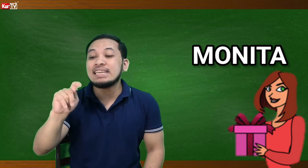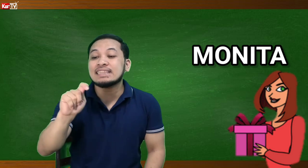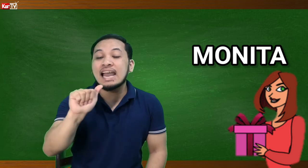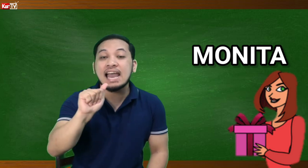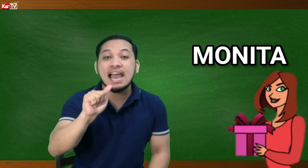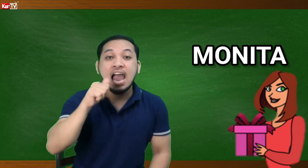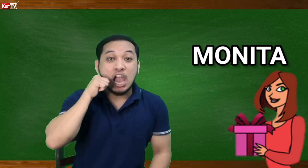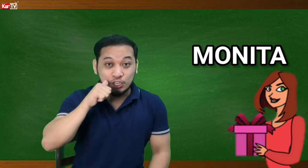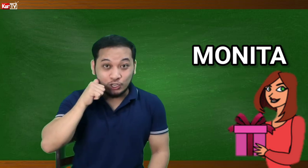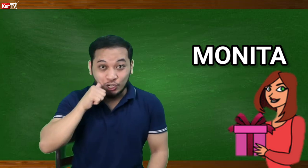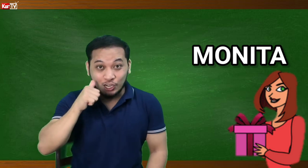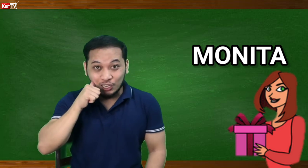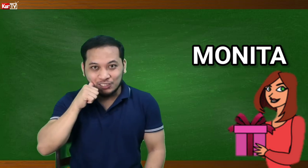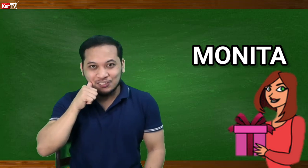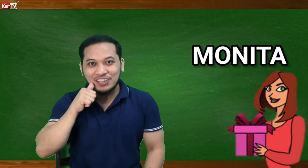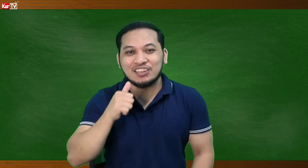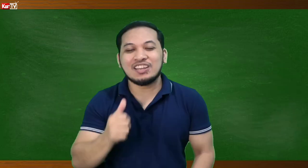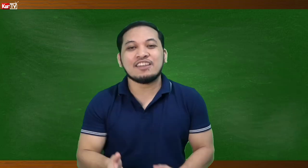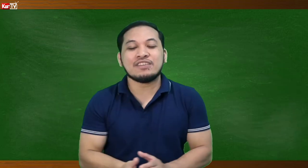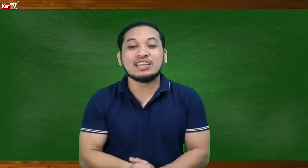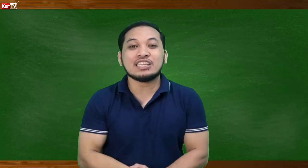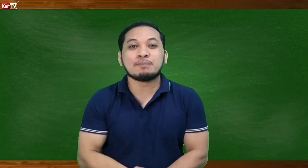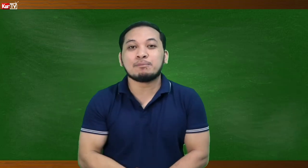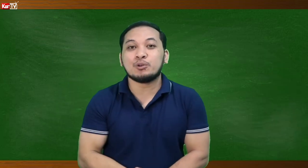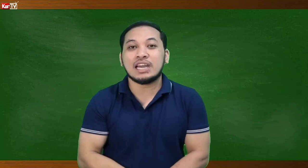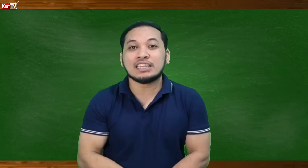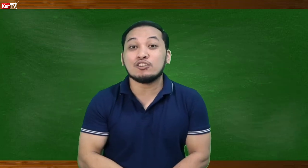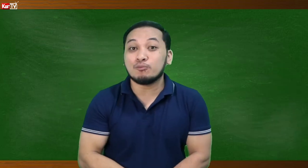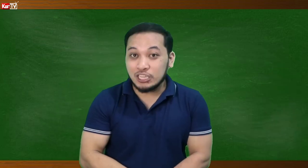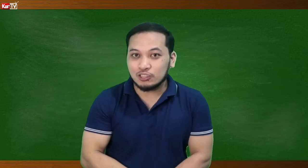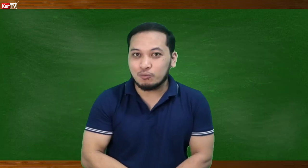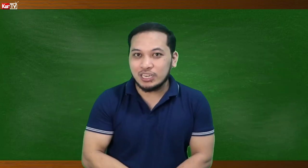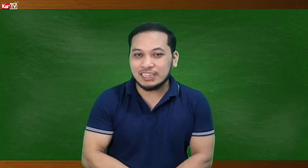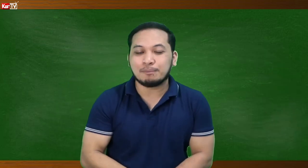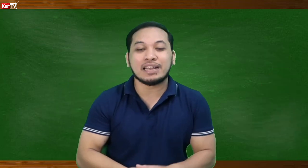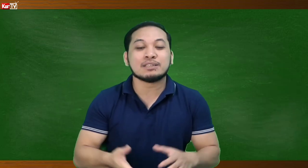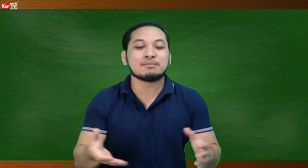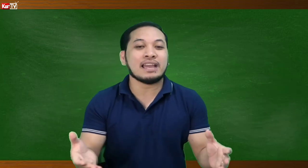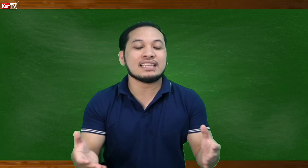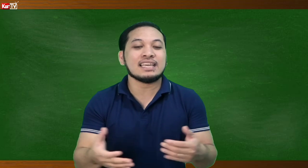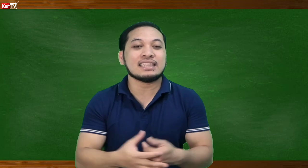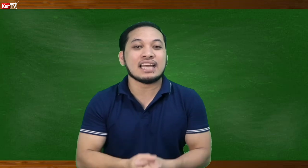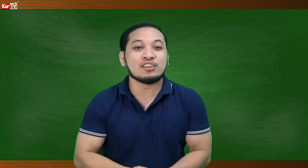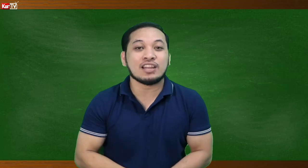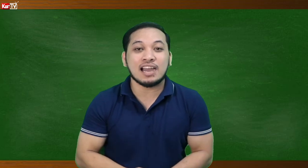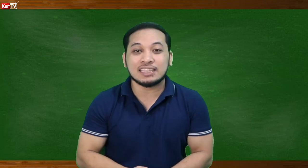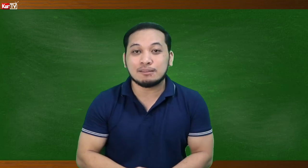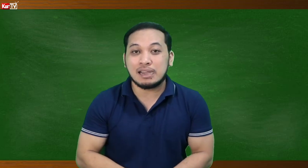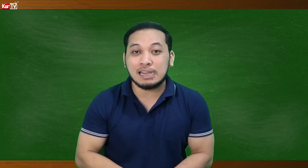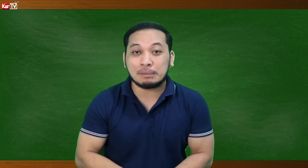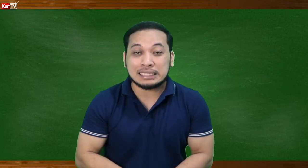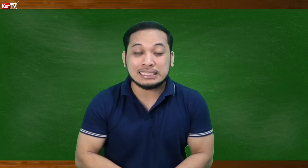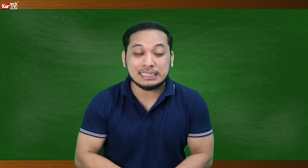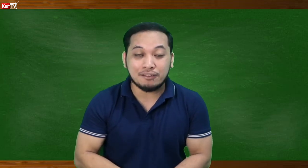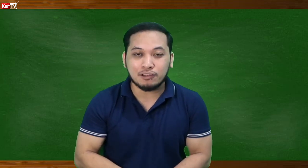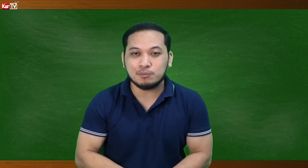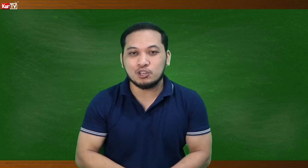monita. Girl. So, ganun na. I-fingerspell po natin yung monito-monita para mas maintindihan tayo ng ating mga kapatid sa deaf